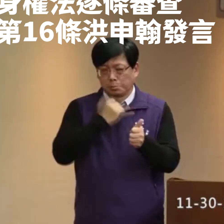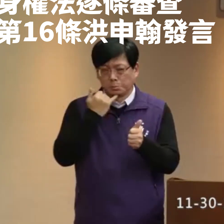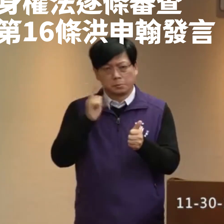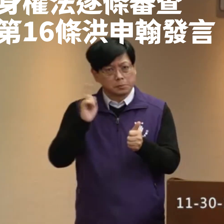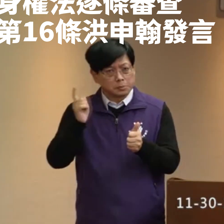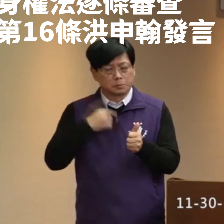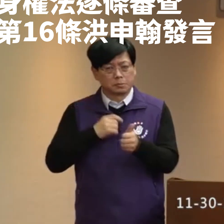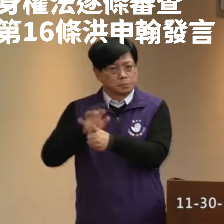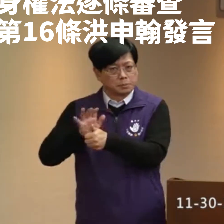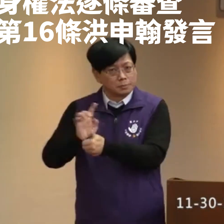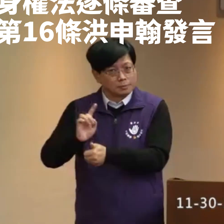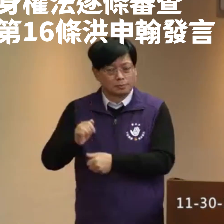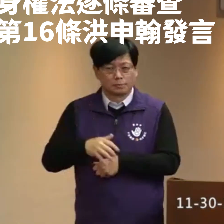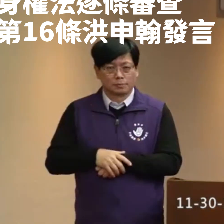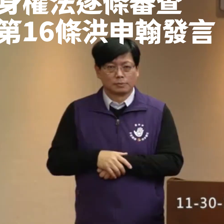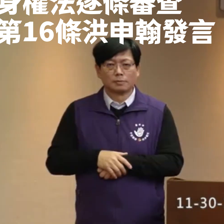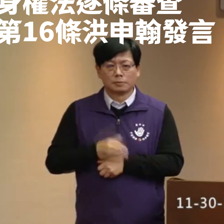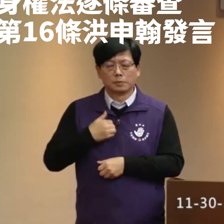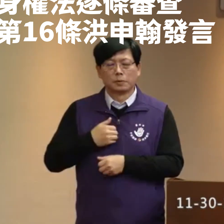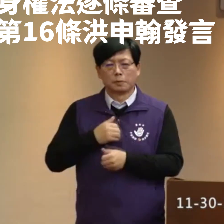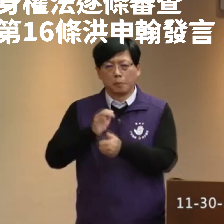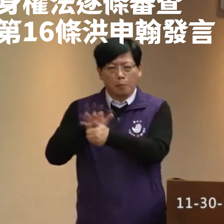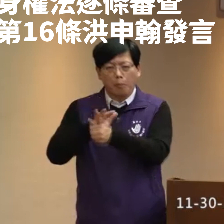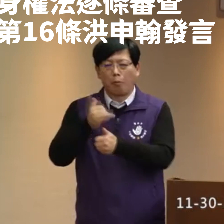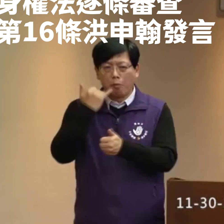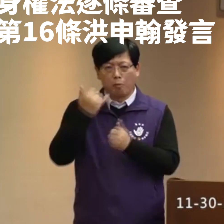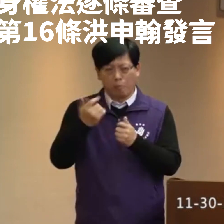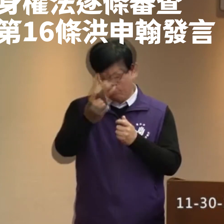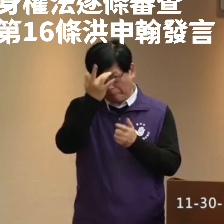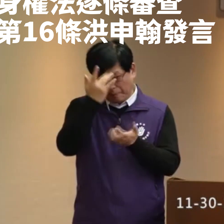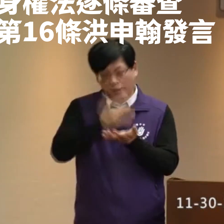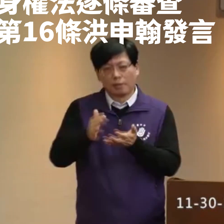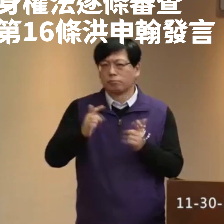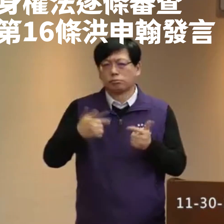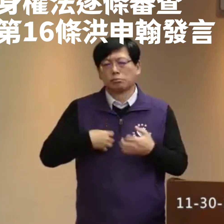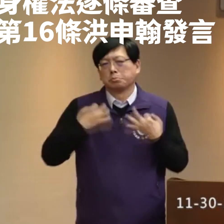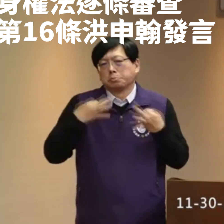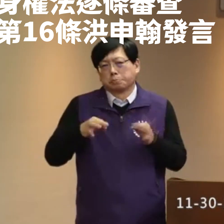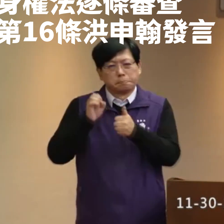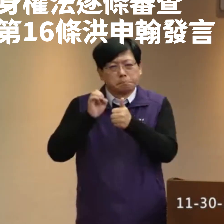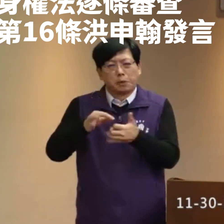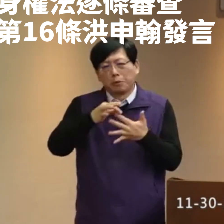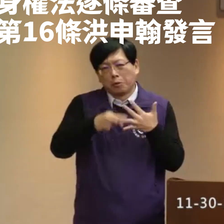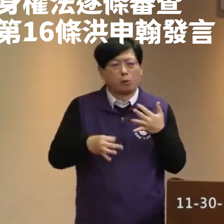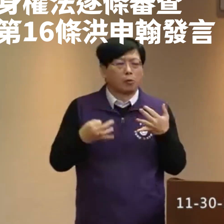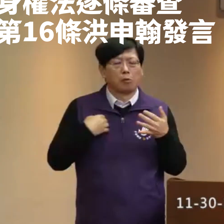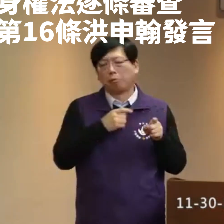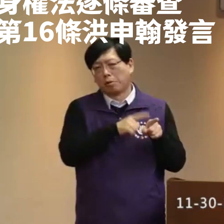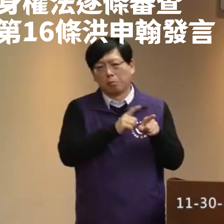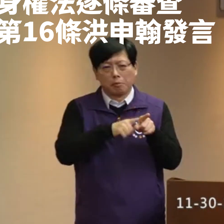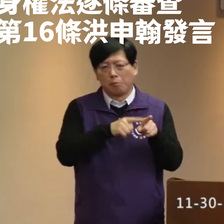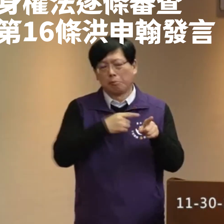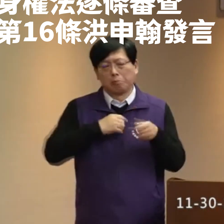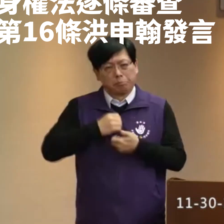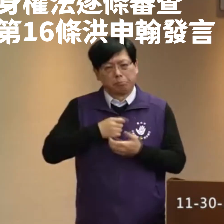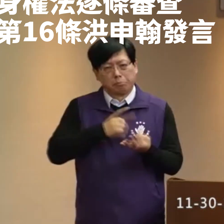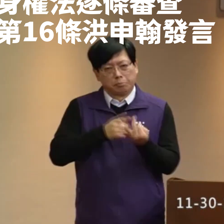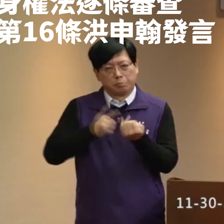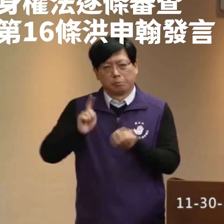些协助可以帮助大家克服这些阻碍，不是只是告诉你一个指引说你这样你必须这样